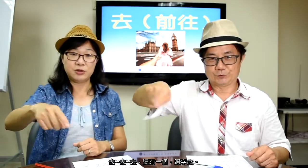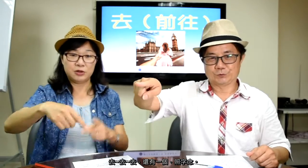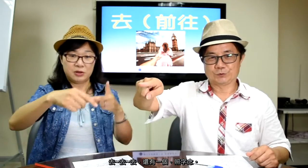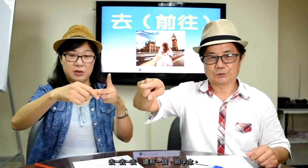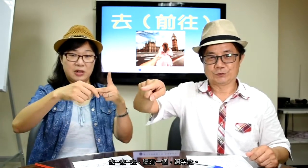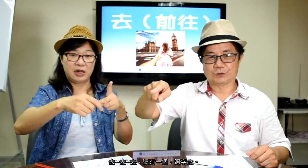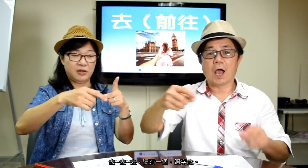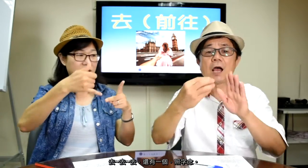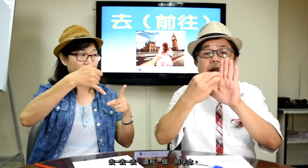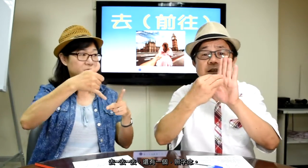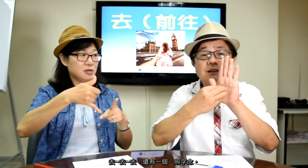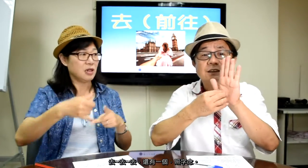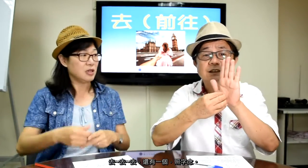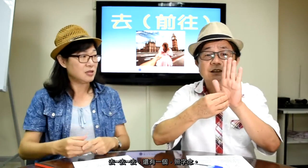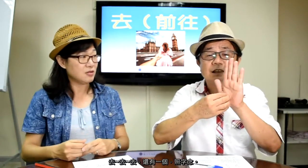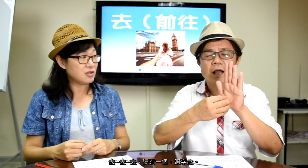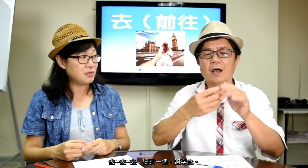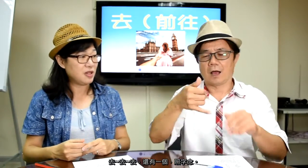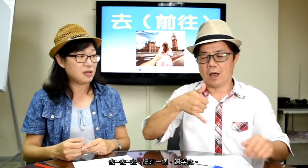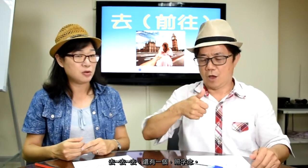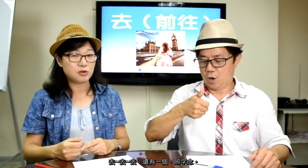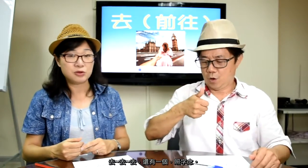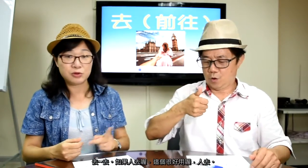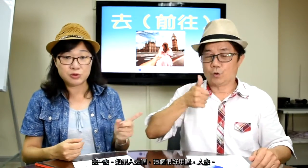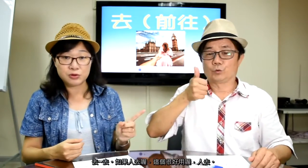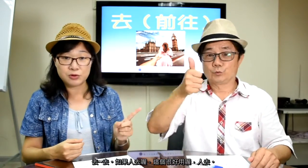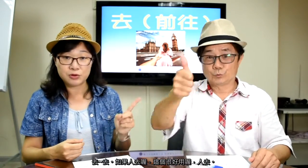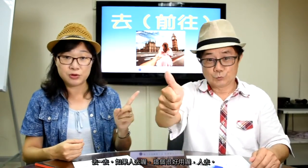去，还有一个照字面，